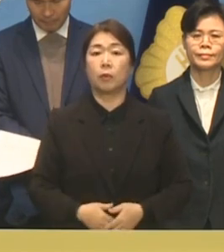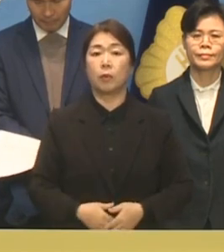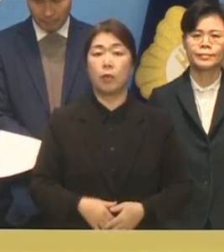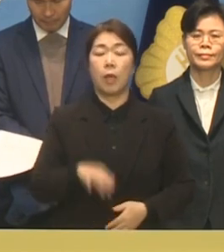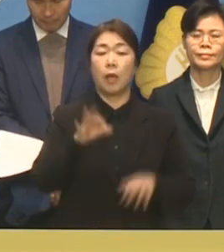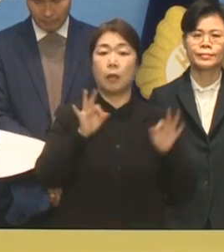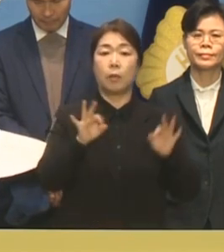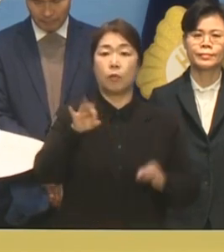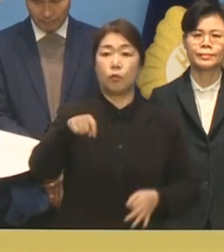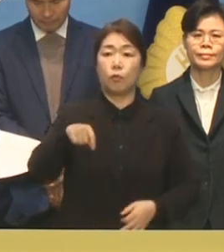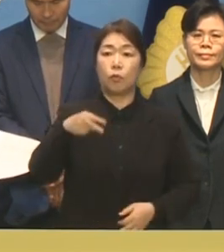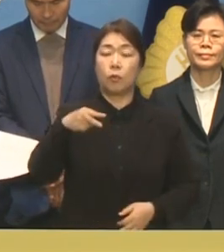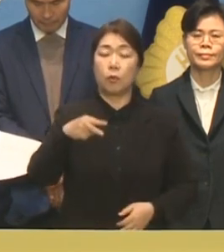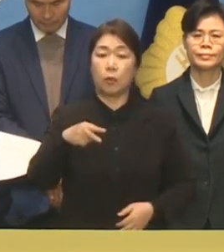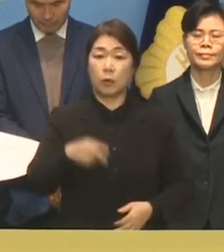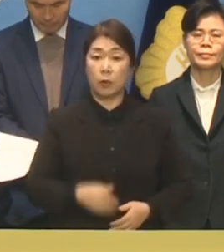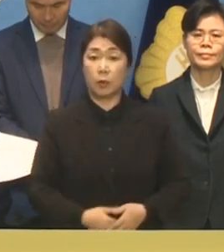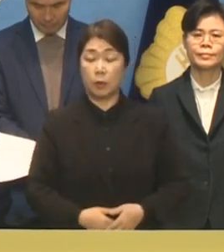김웅두